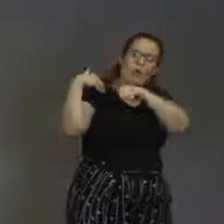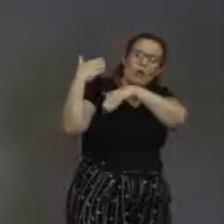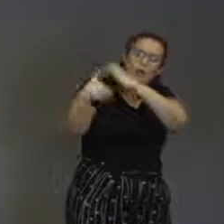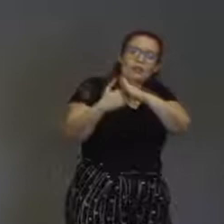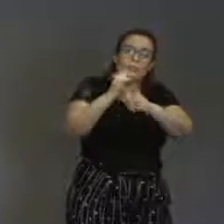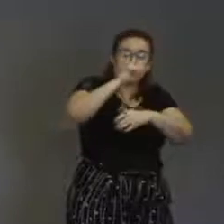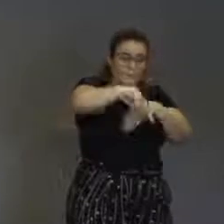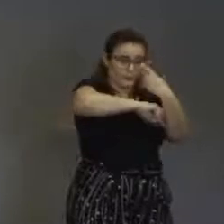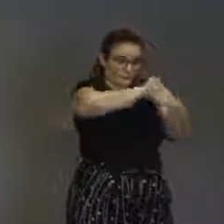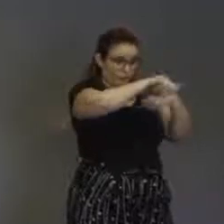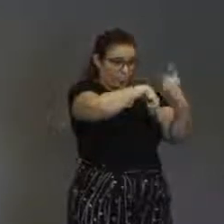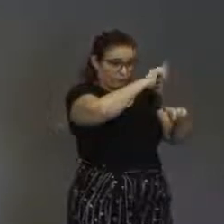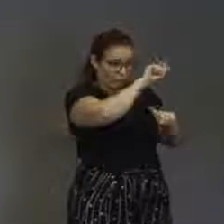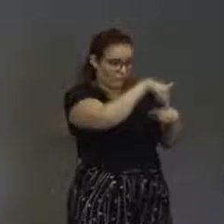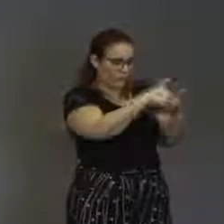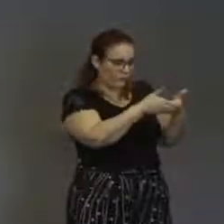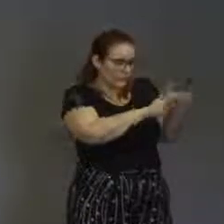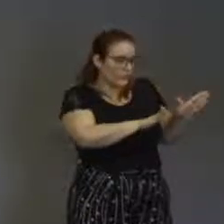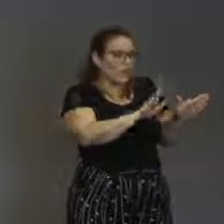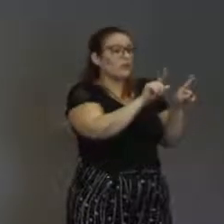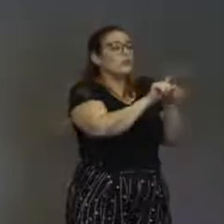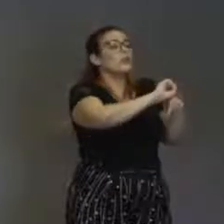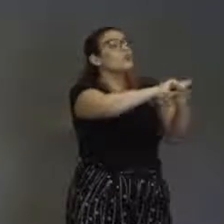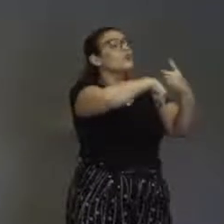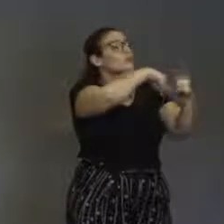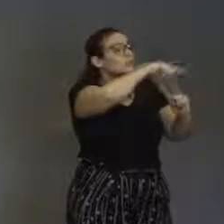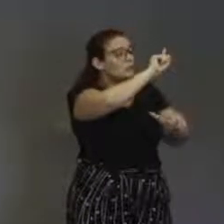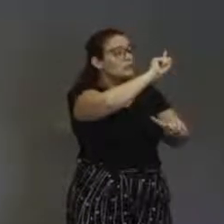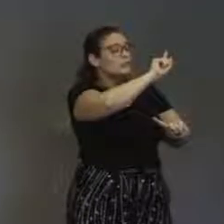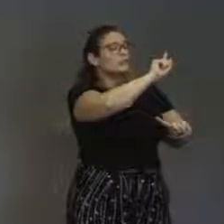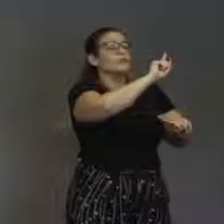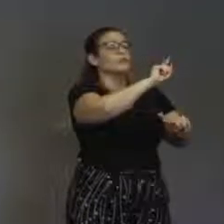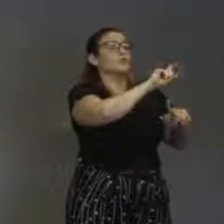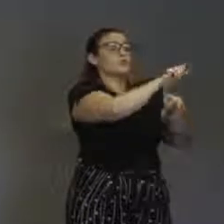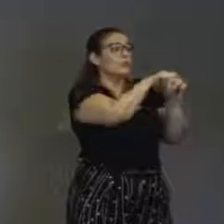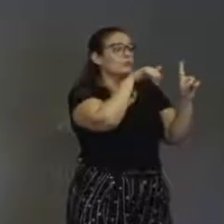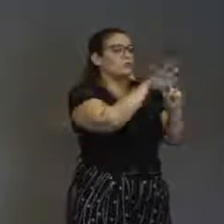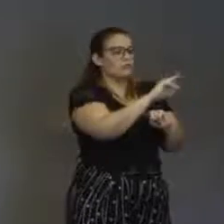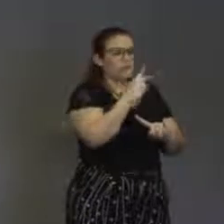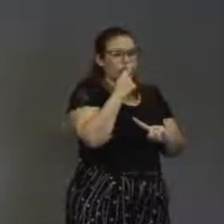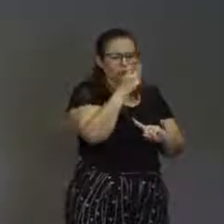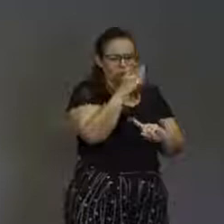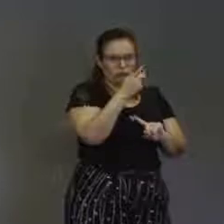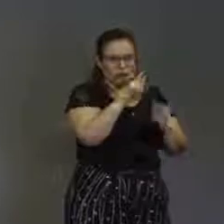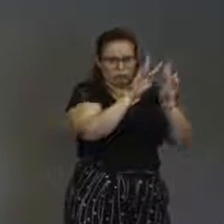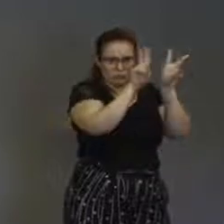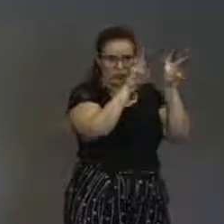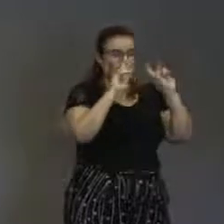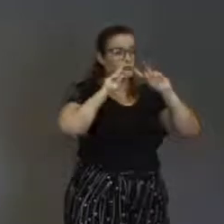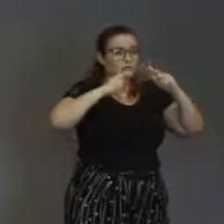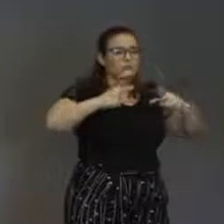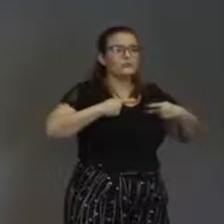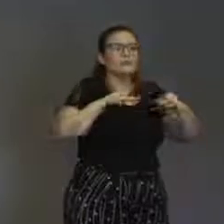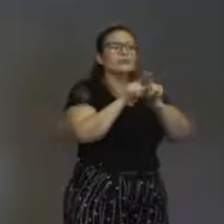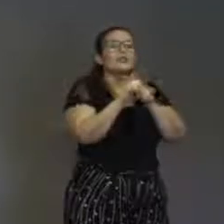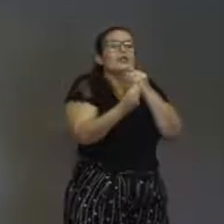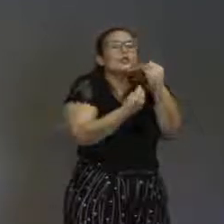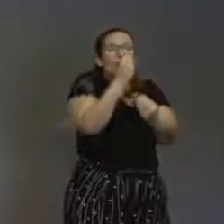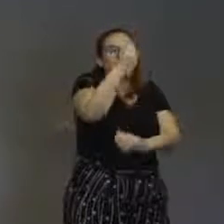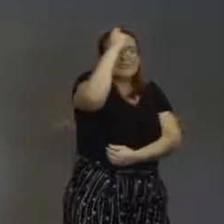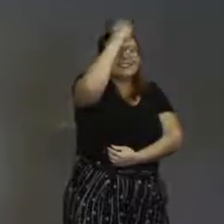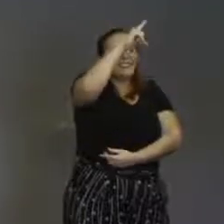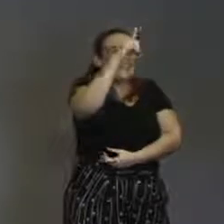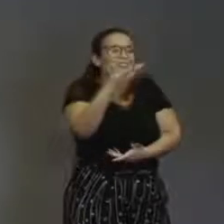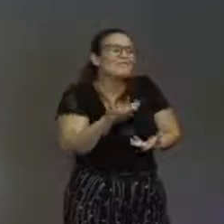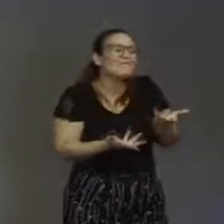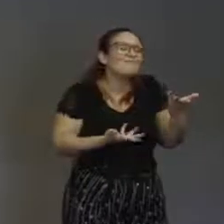inovações, e aí em sentido amplo, né, inclusive inovações sociais, que traz muito dessa questão da humanidade, cultura, a vibe da cidade, o pique da cidade. Eu não